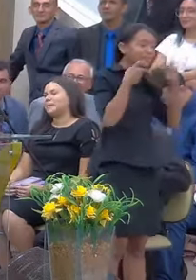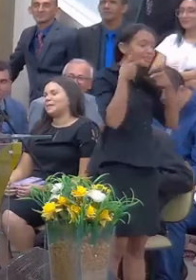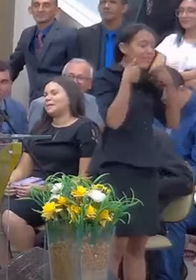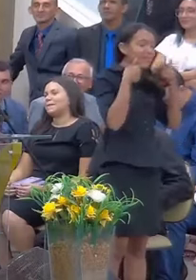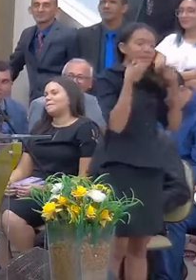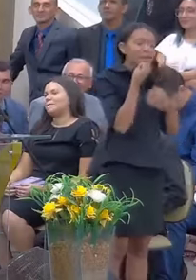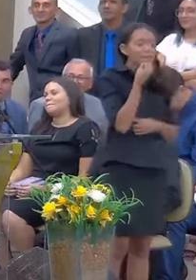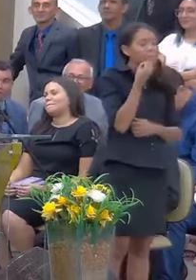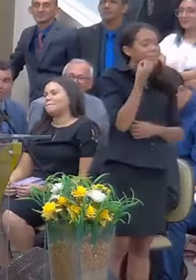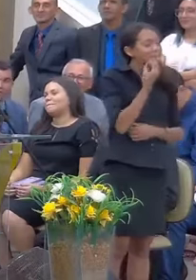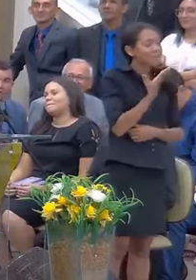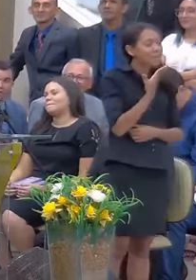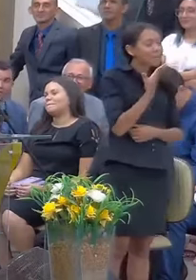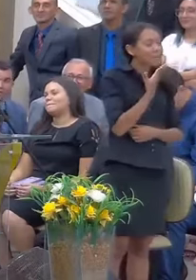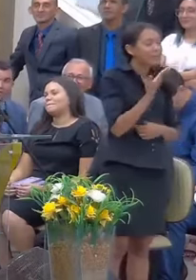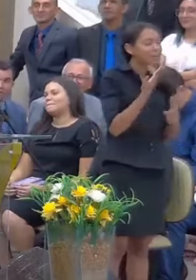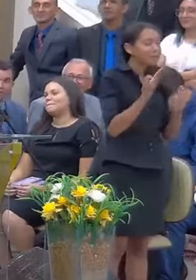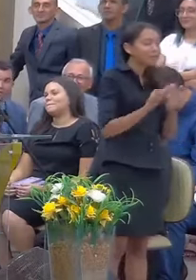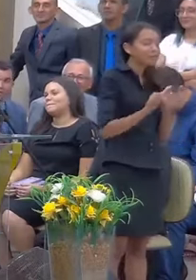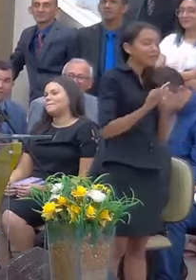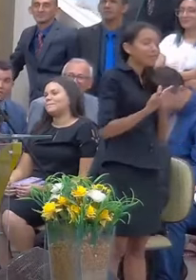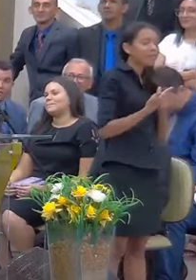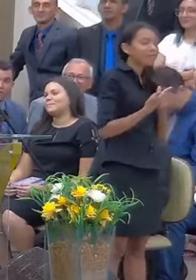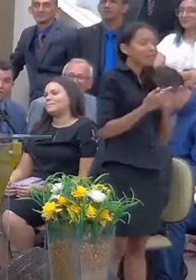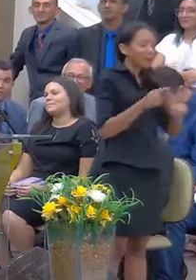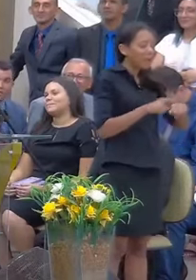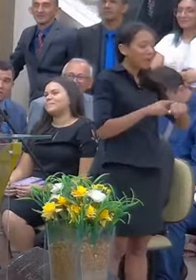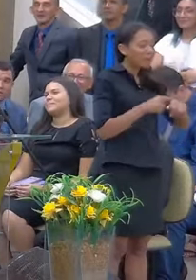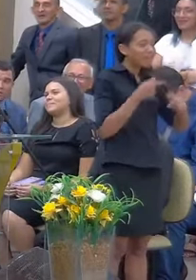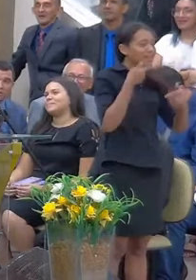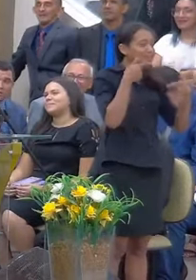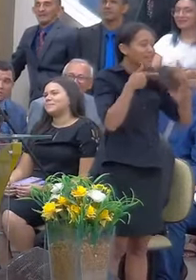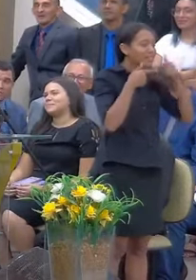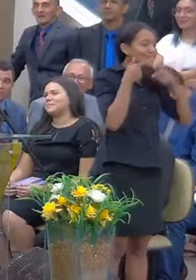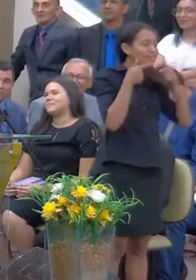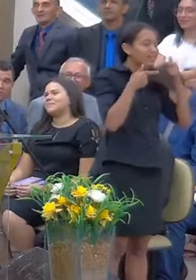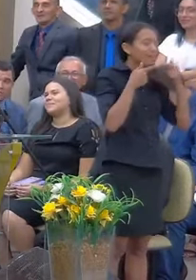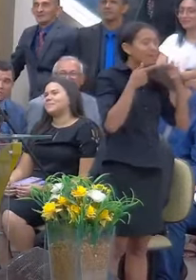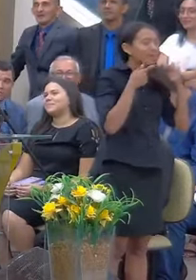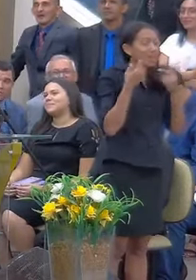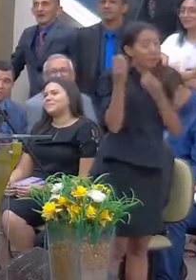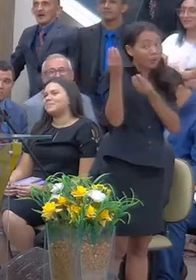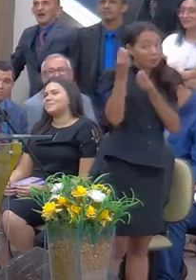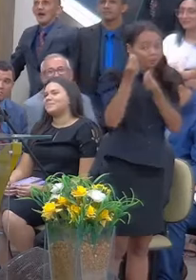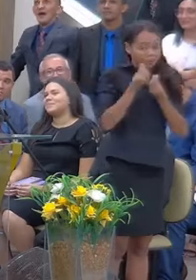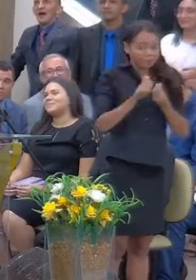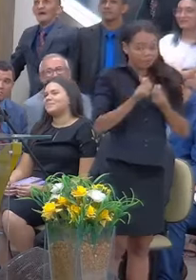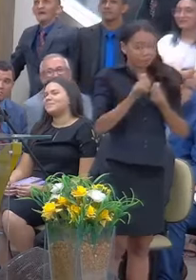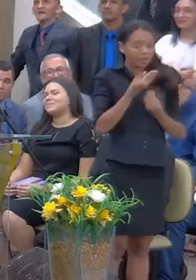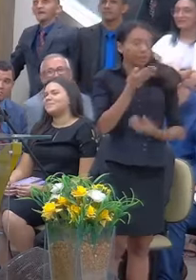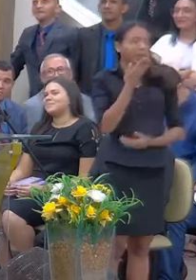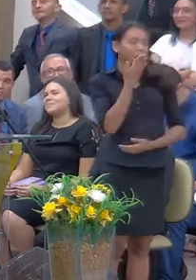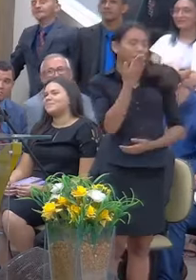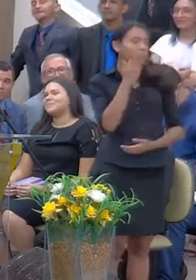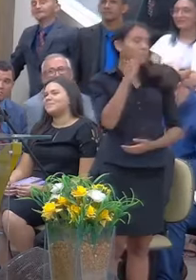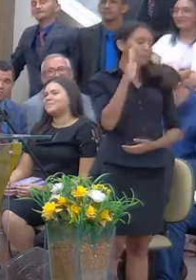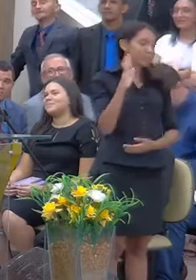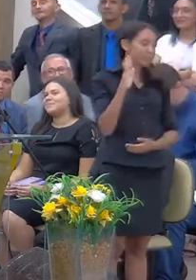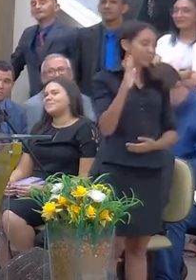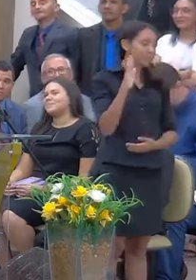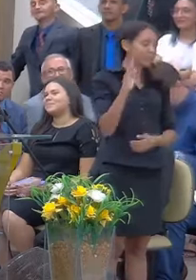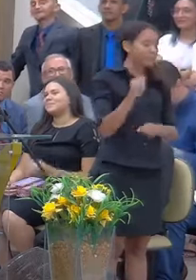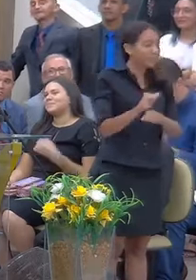é maravilhoso, e principalmente quando você sorri com as promessas de Deus. Abraão sorriu porque era coisa demais para